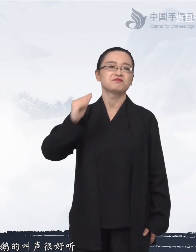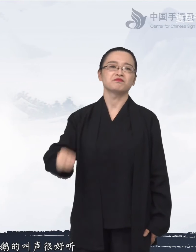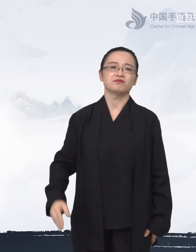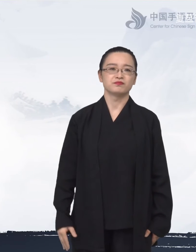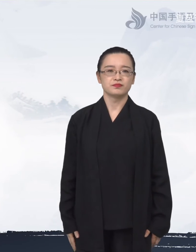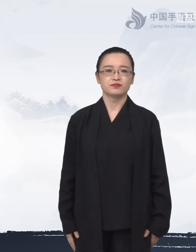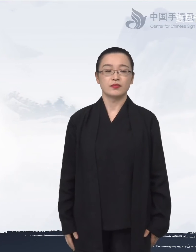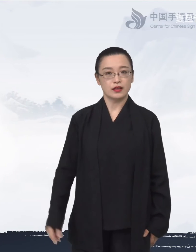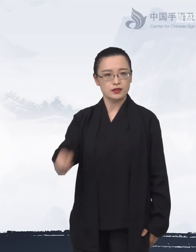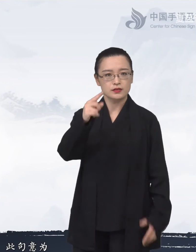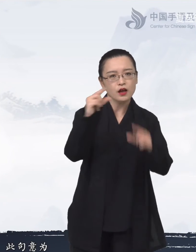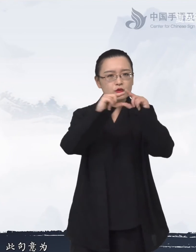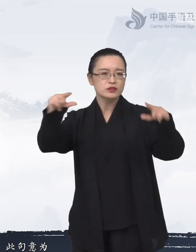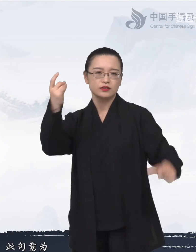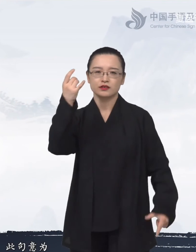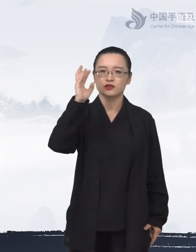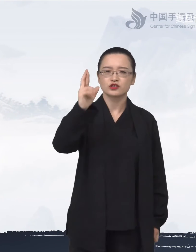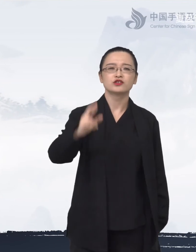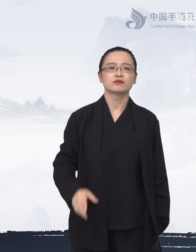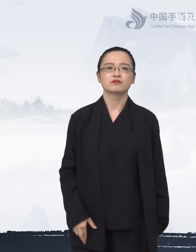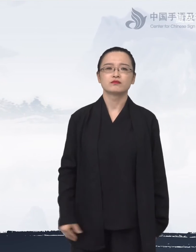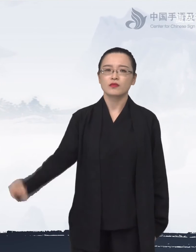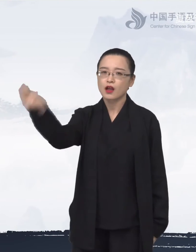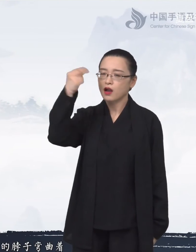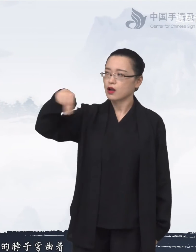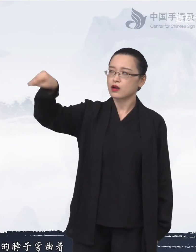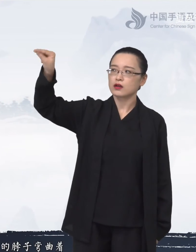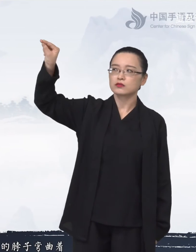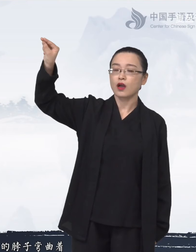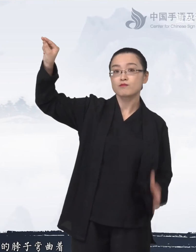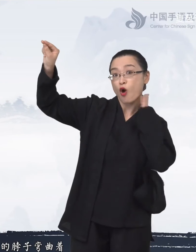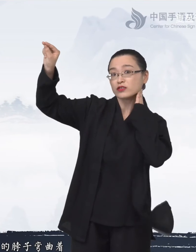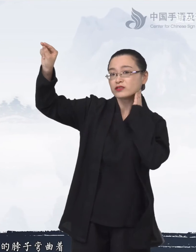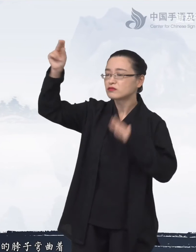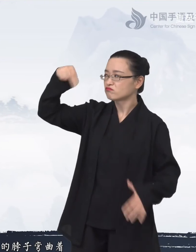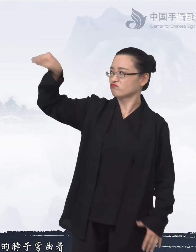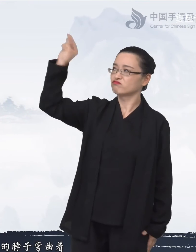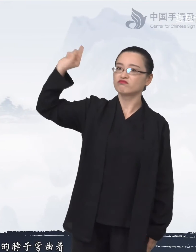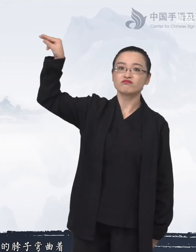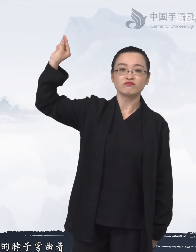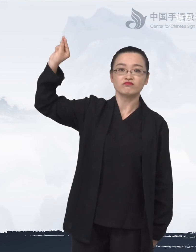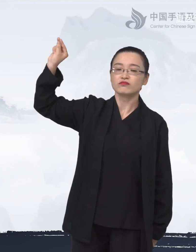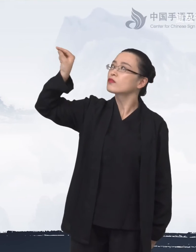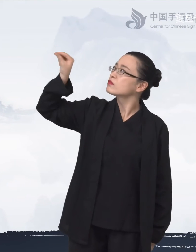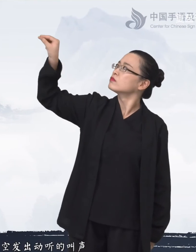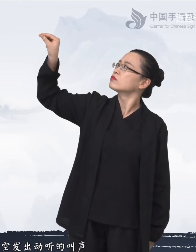听。此句意为鹅的脖子弯曲着，对着